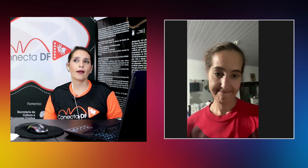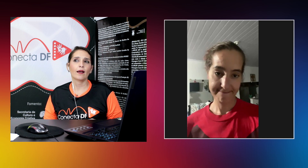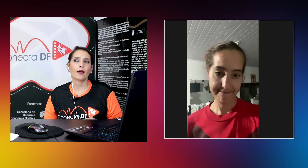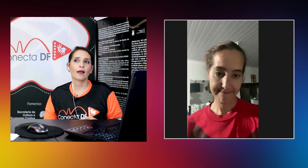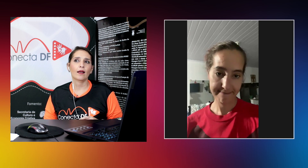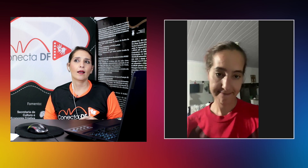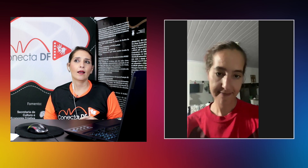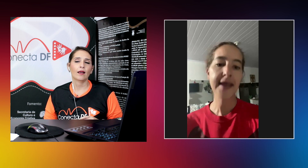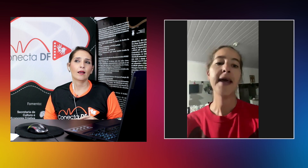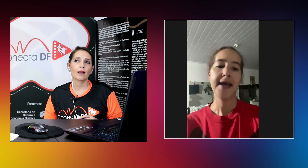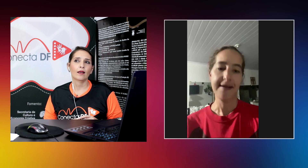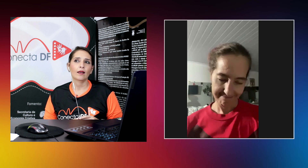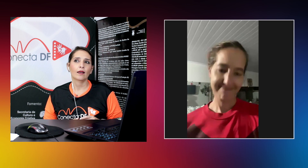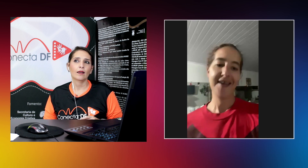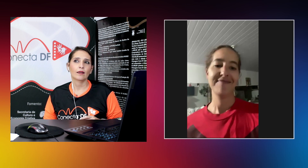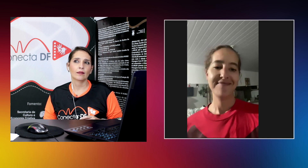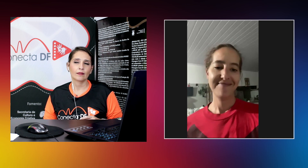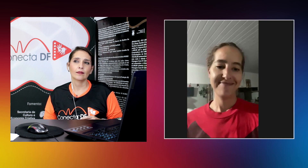Desejar.